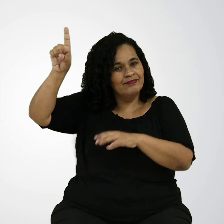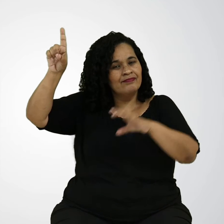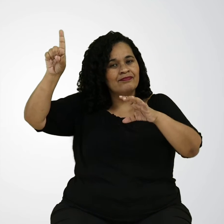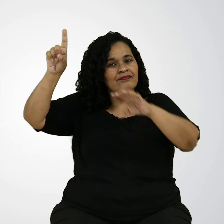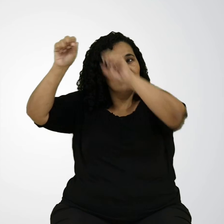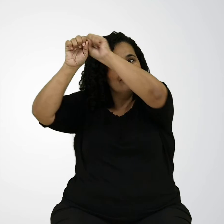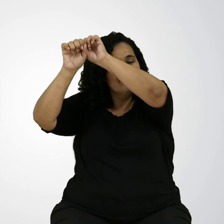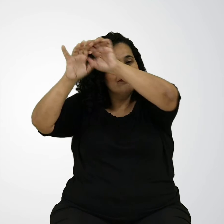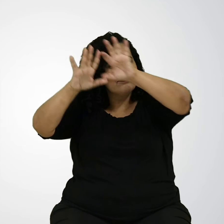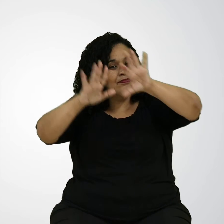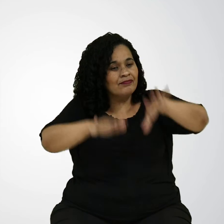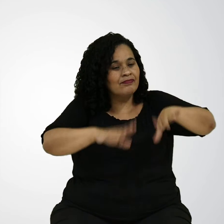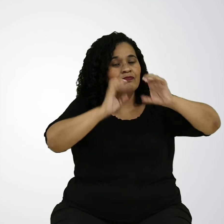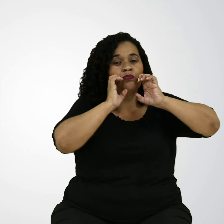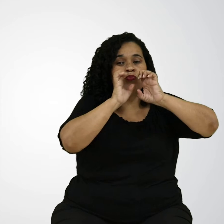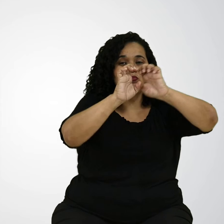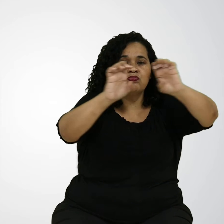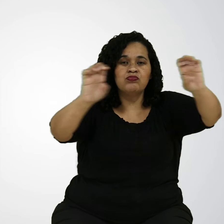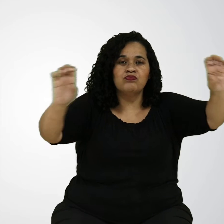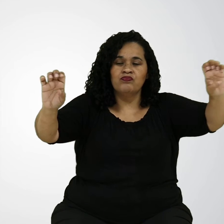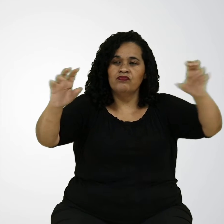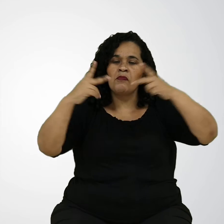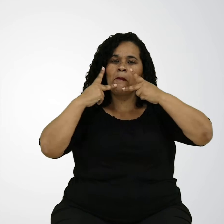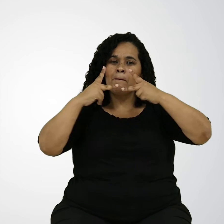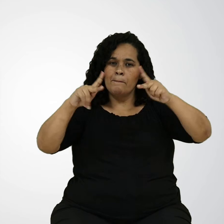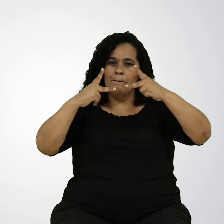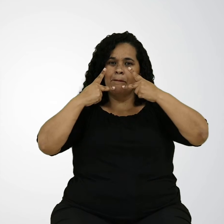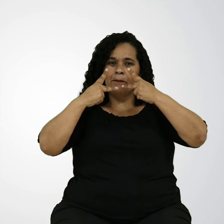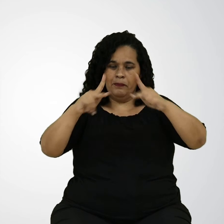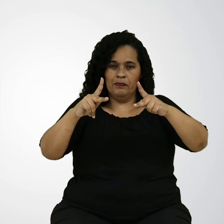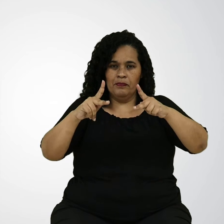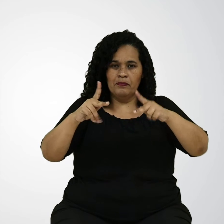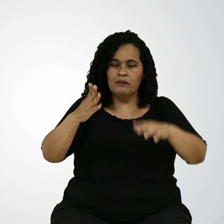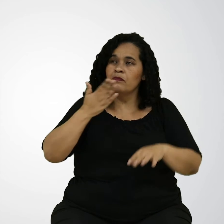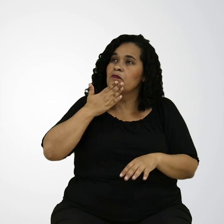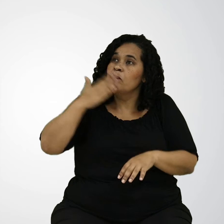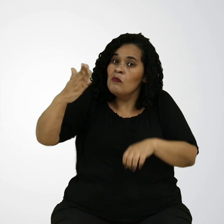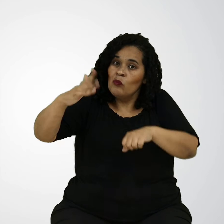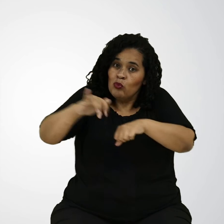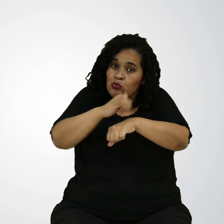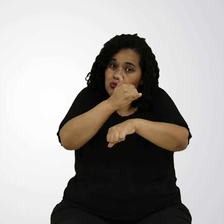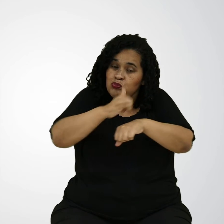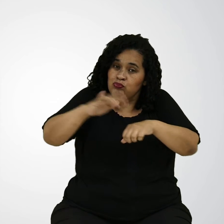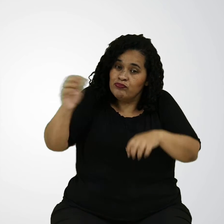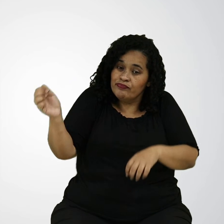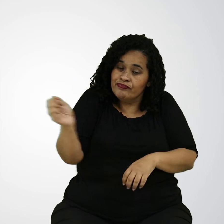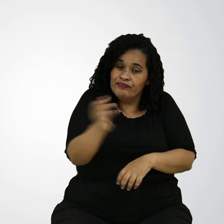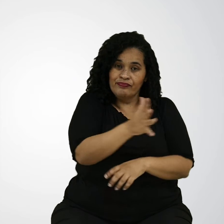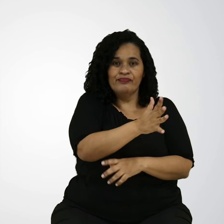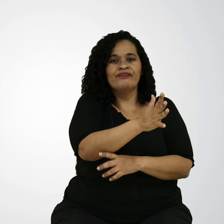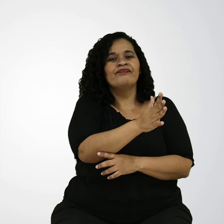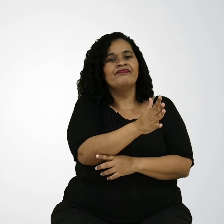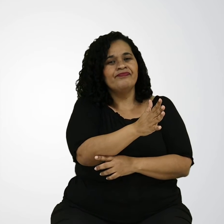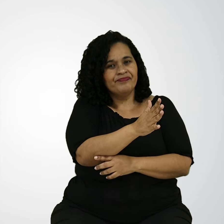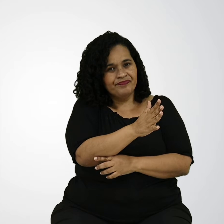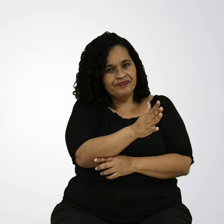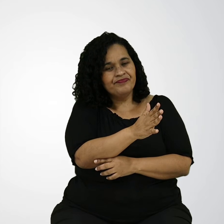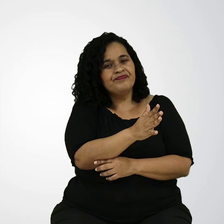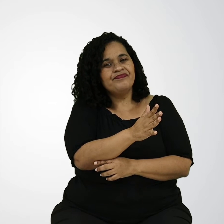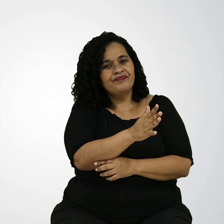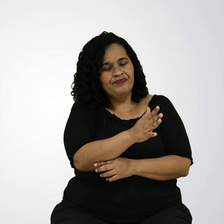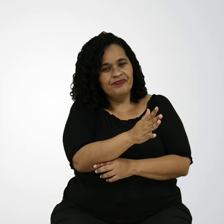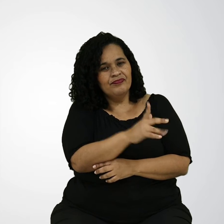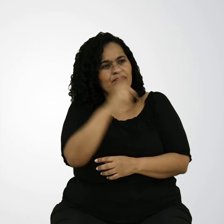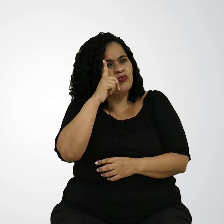sendo anunciado, pregado. Ele pede uma estratégia nova, na verdade. Uma estratégia nova. Não pede para abrir a cadeia, pede uma estratégia para